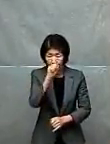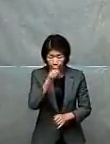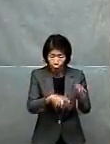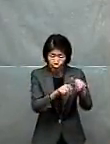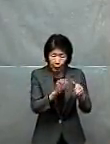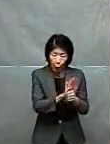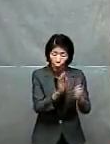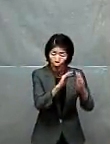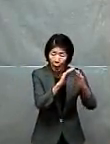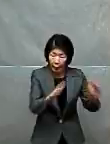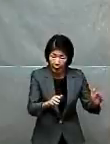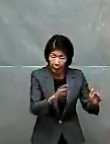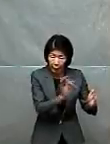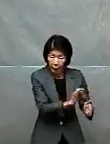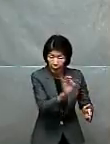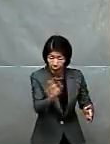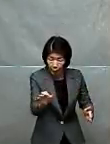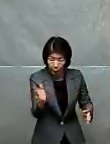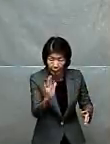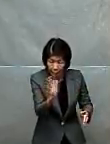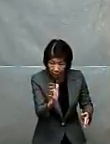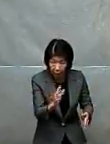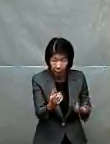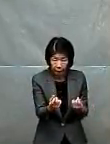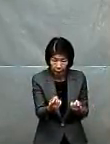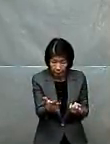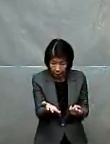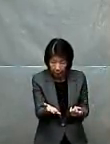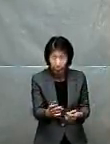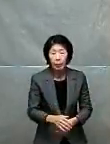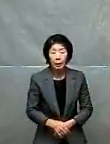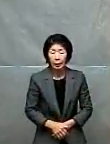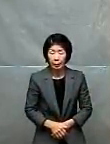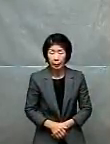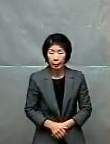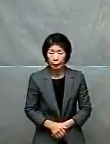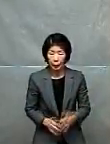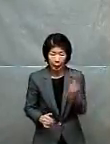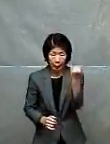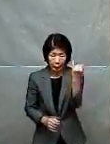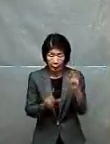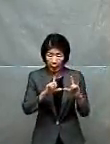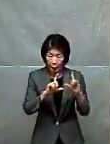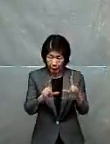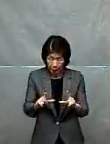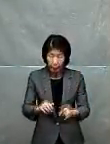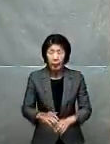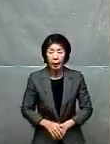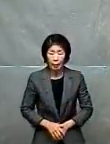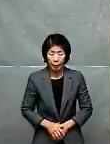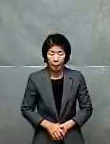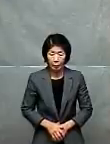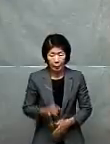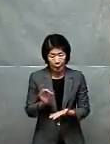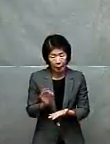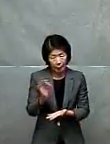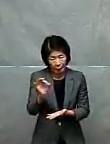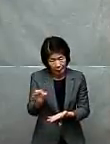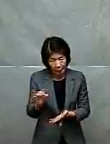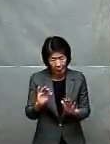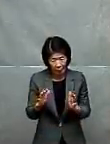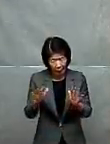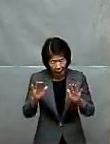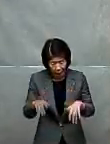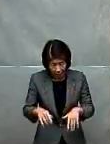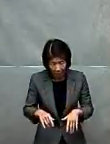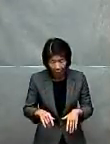からとしての支出は負担はしないということですよね。 はい、しないでもよかった会合だという